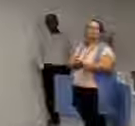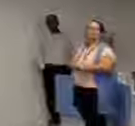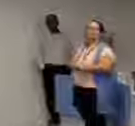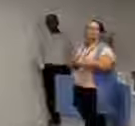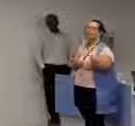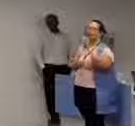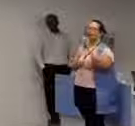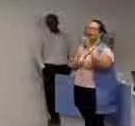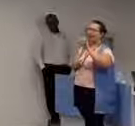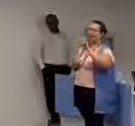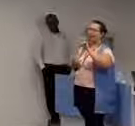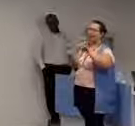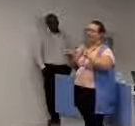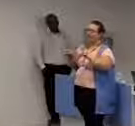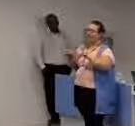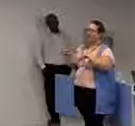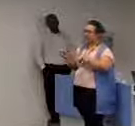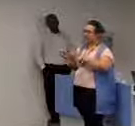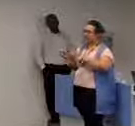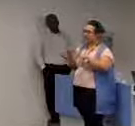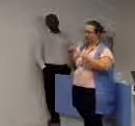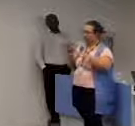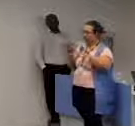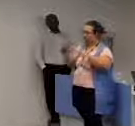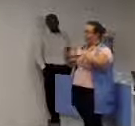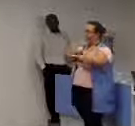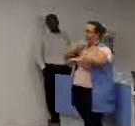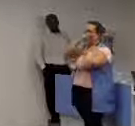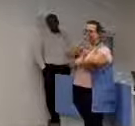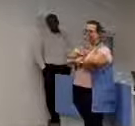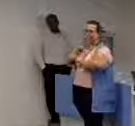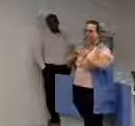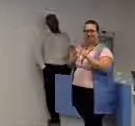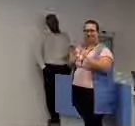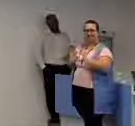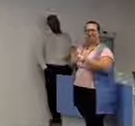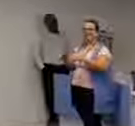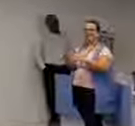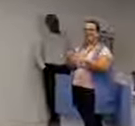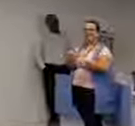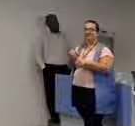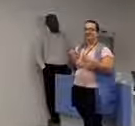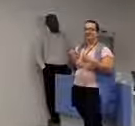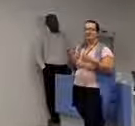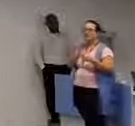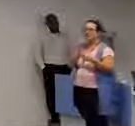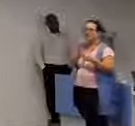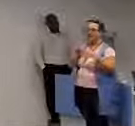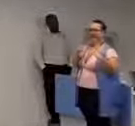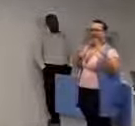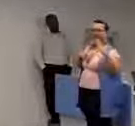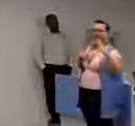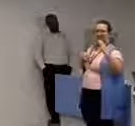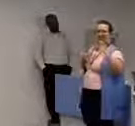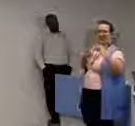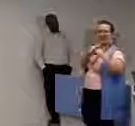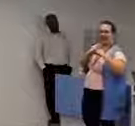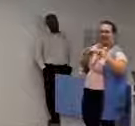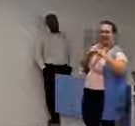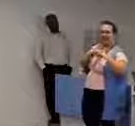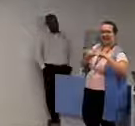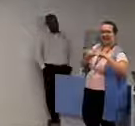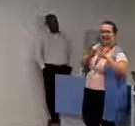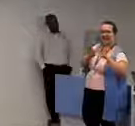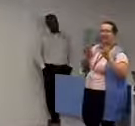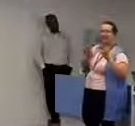específicas para fazer estampa. Então não tem como você ser competitivo com um software desse contra alguém que está usando